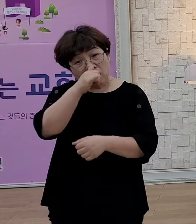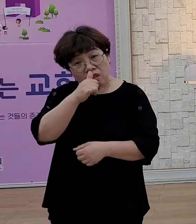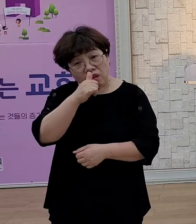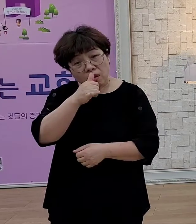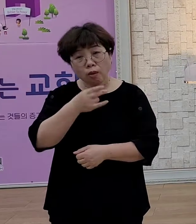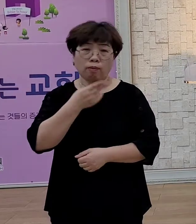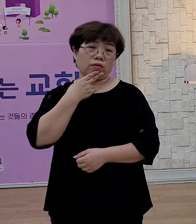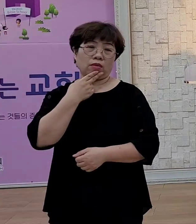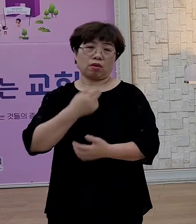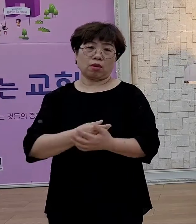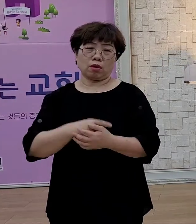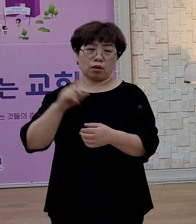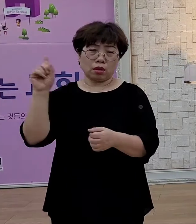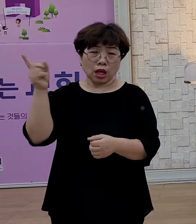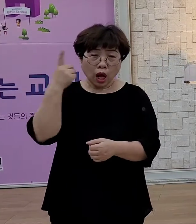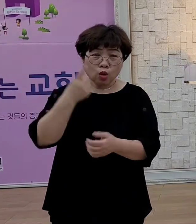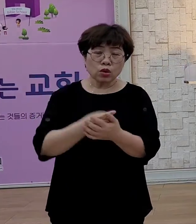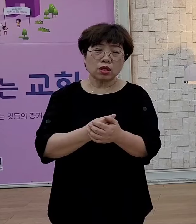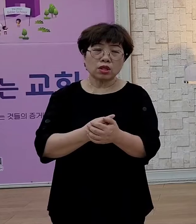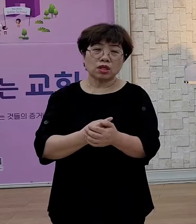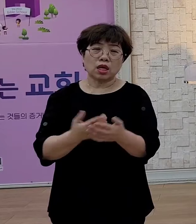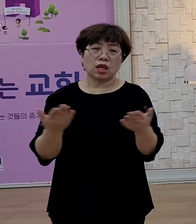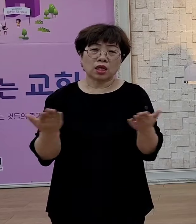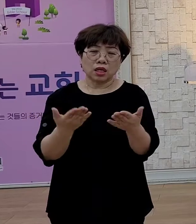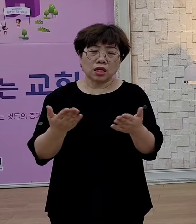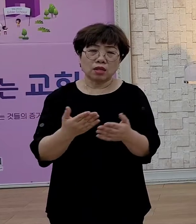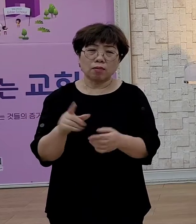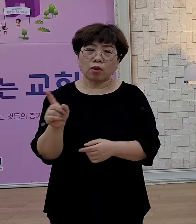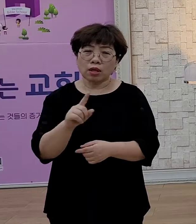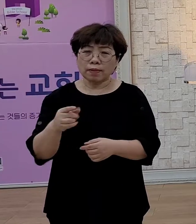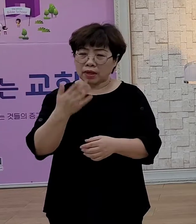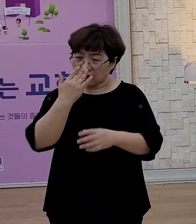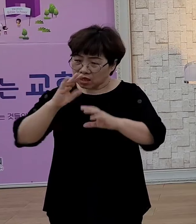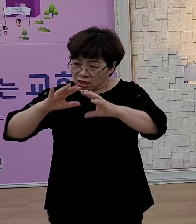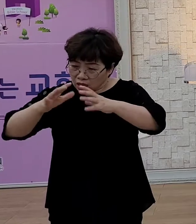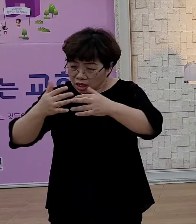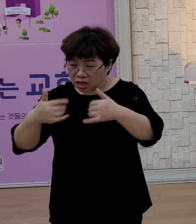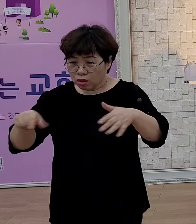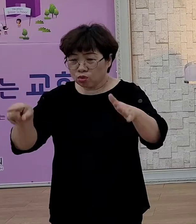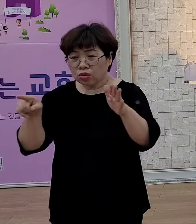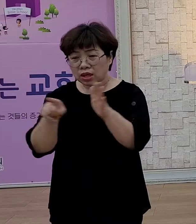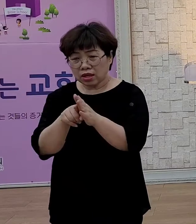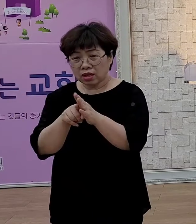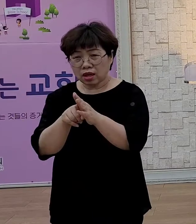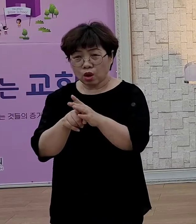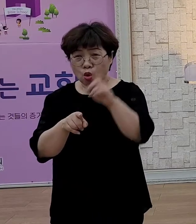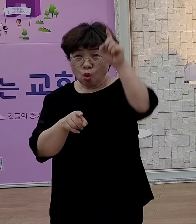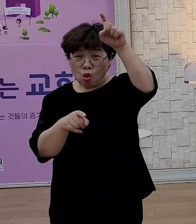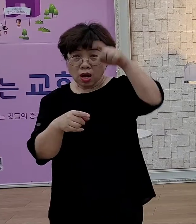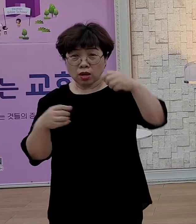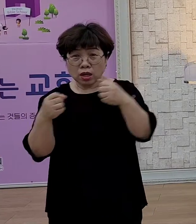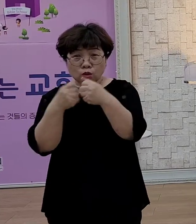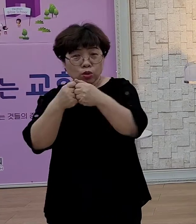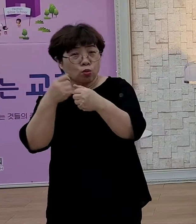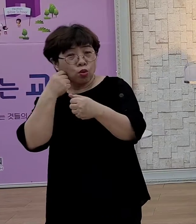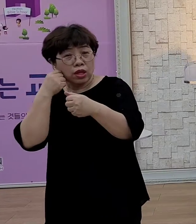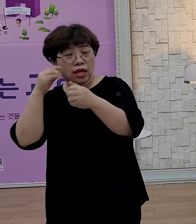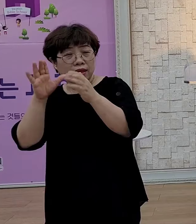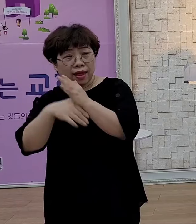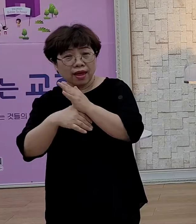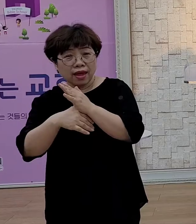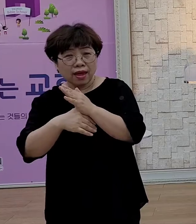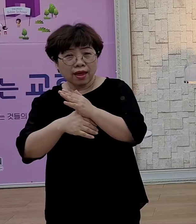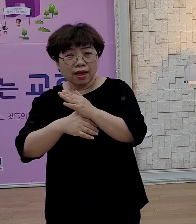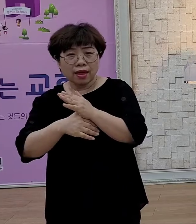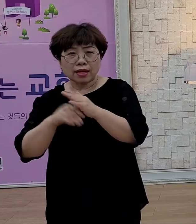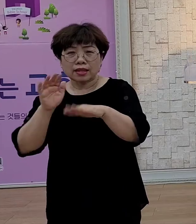다윗이 한 일이라고는 이스라엘을 위해서 골리앗 앞에서 아무도 싸우지 못하고 쩔쩔매는데 다윗이